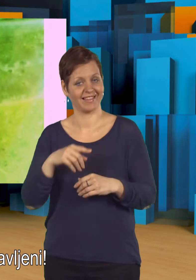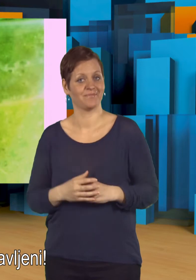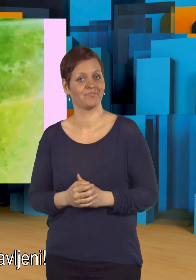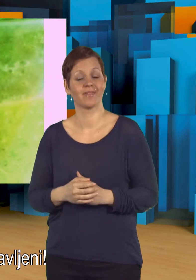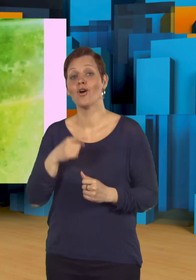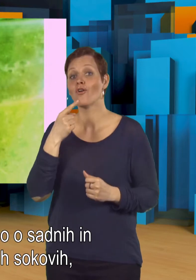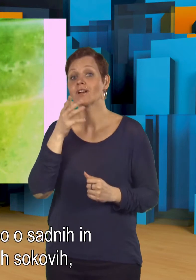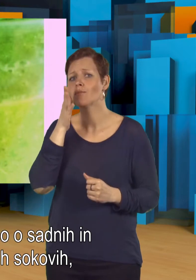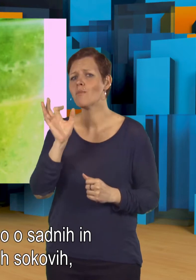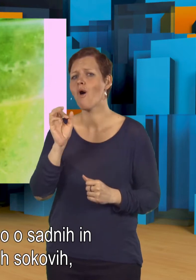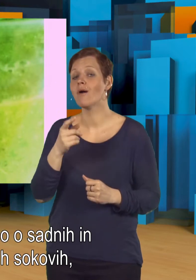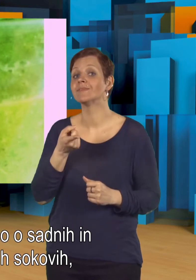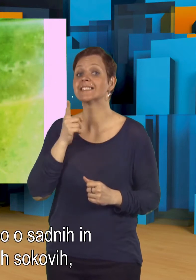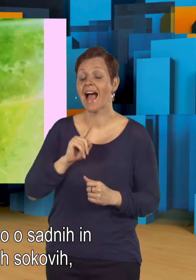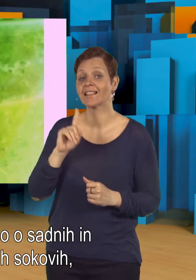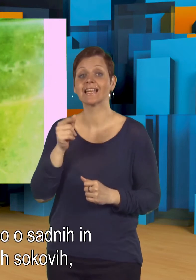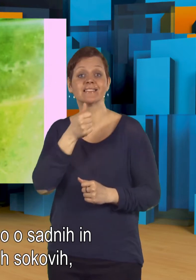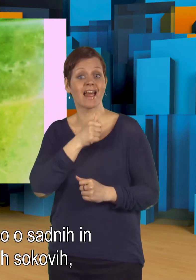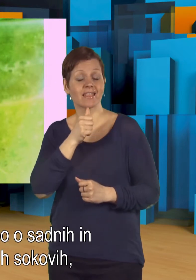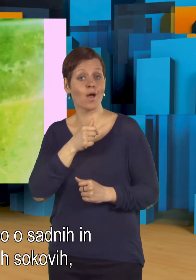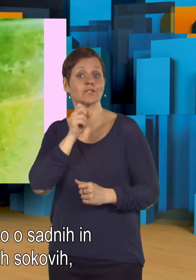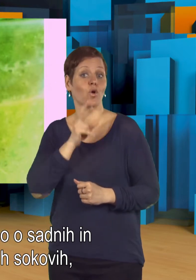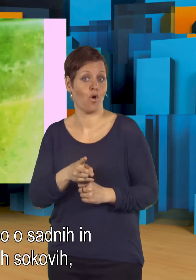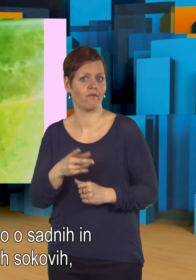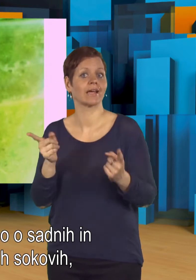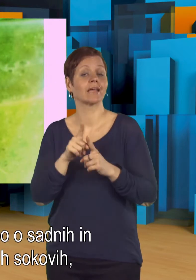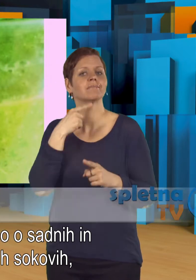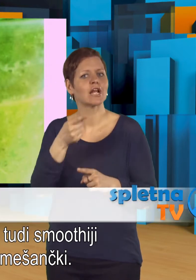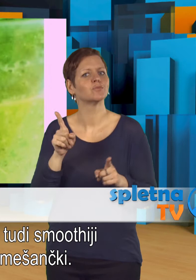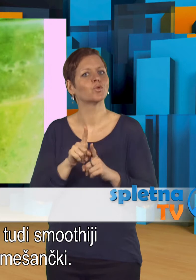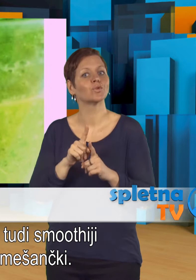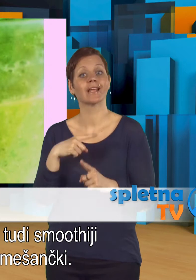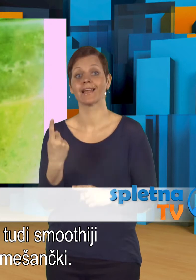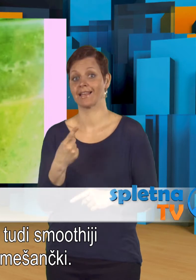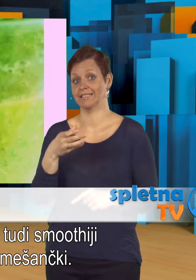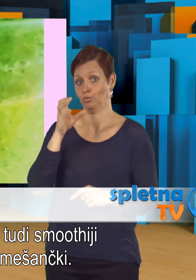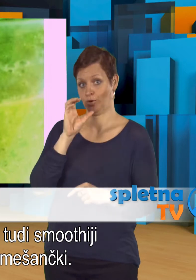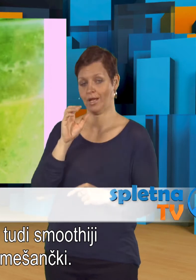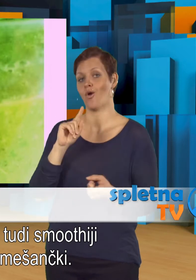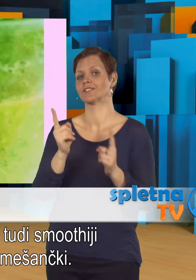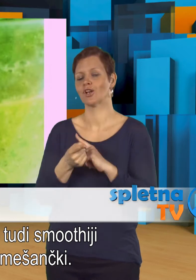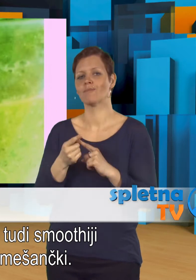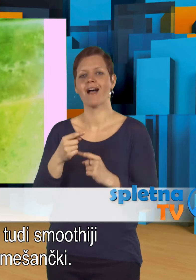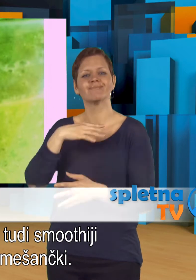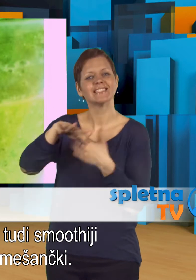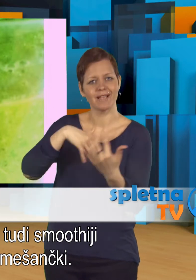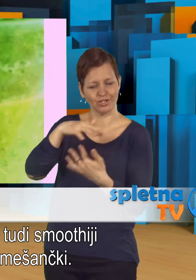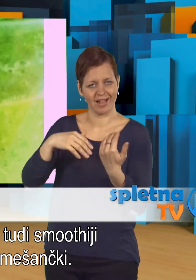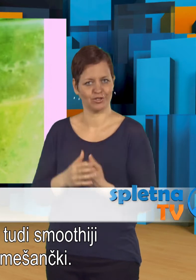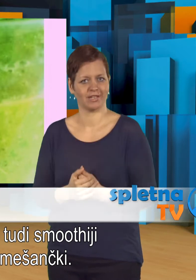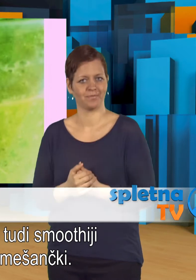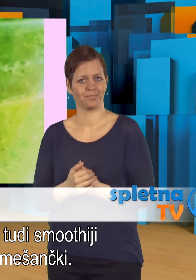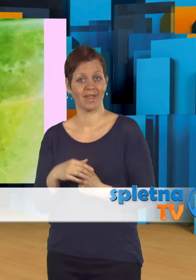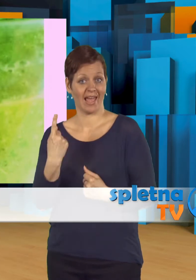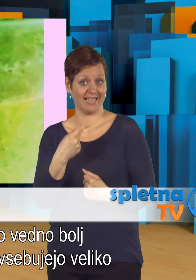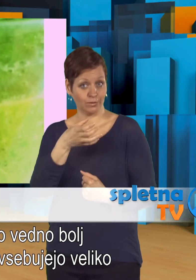Pozdravljeni! Govorili bomo o sadnih in zelenjavnih sokovih, ki jim rečemo tudi smudiji oziroma